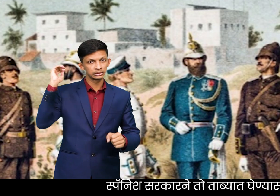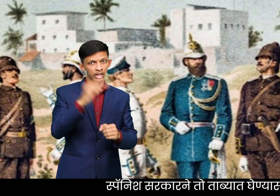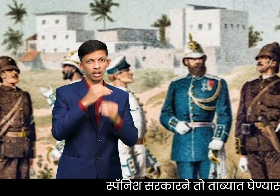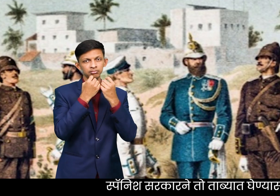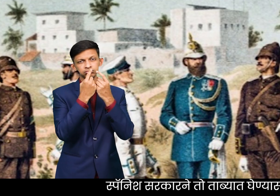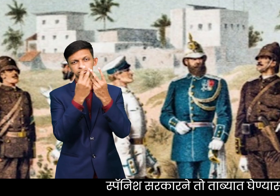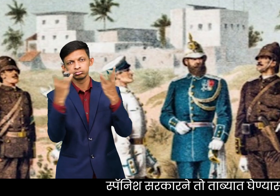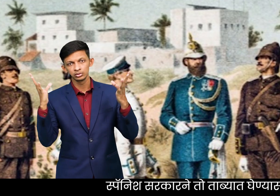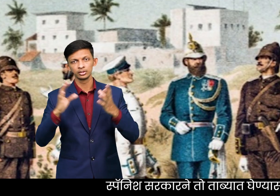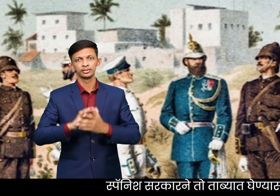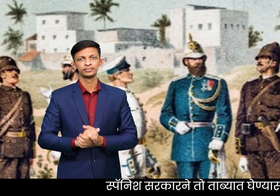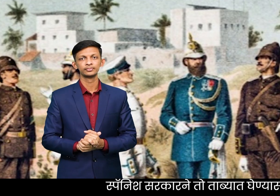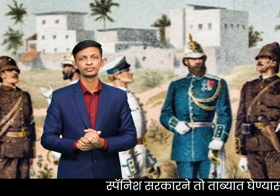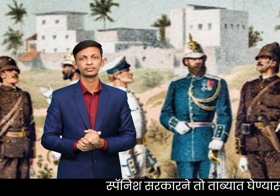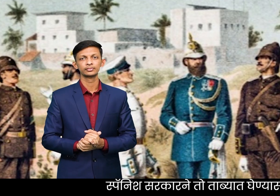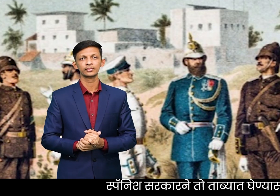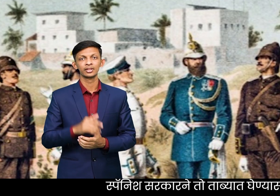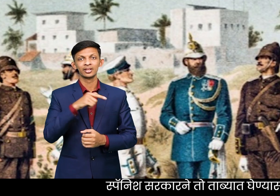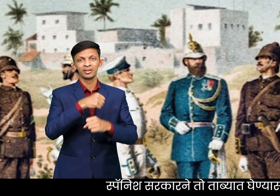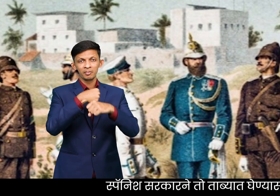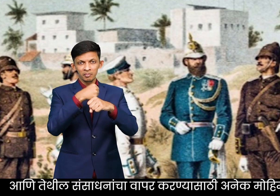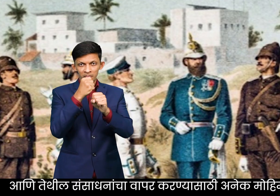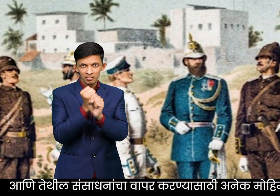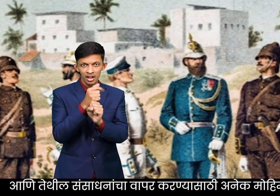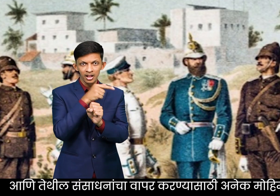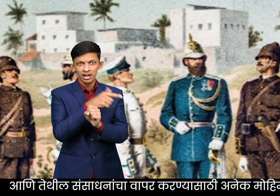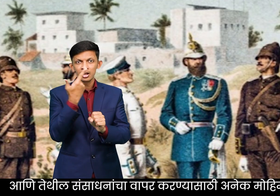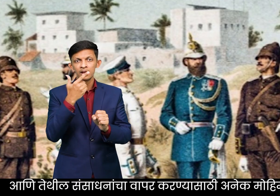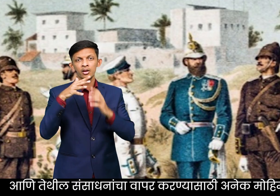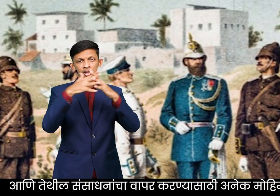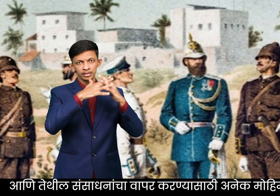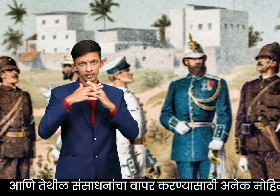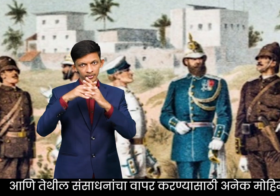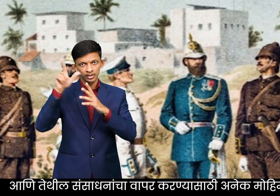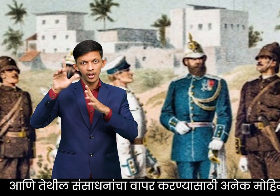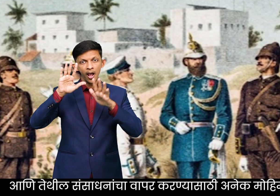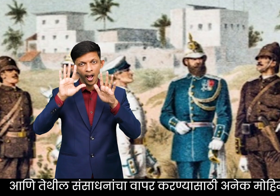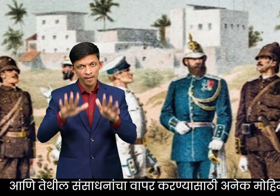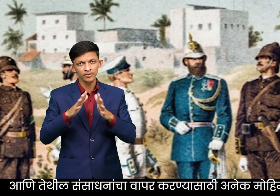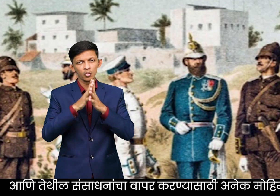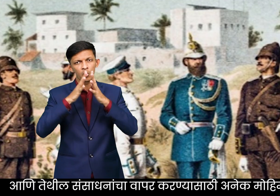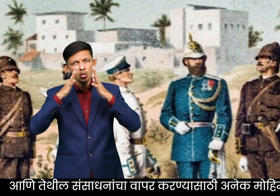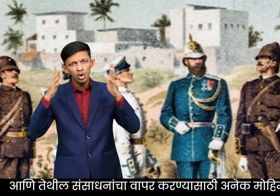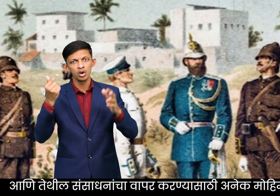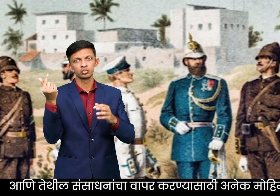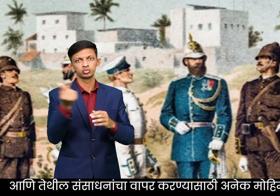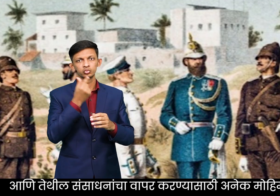स्पॅनिश सरकारने तो ताब्यात घेण्यासाठी आणि तेथील संसाधनांचा वापर करण्यासाठी अनेक मोहिमा